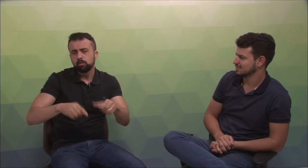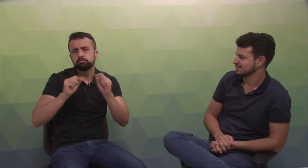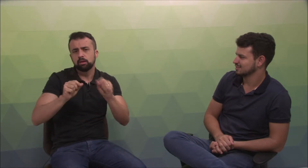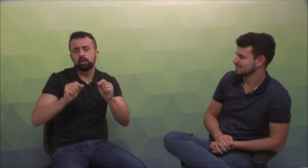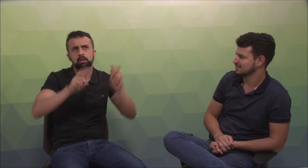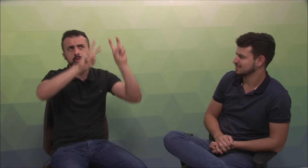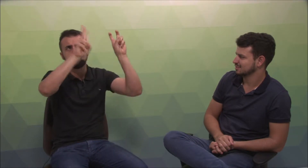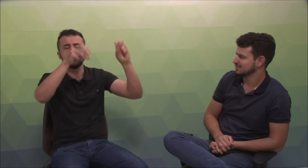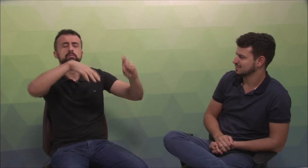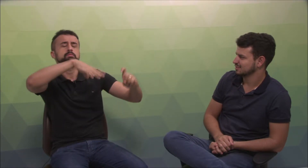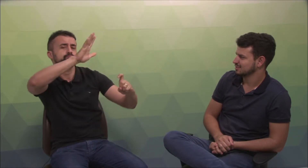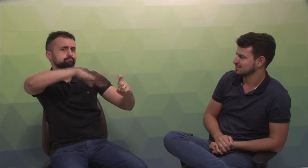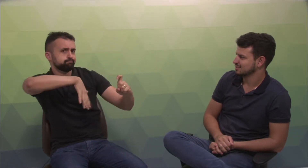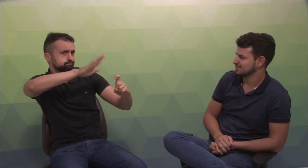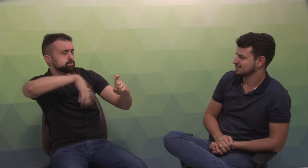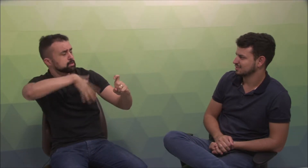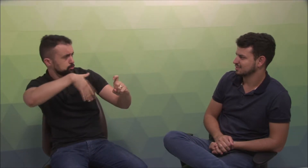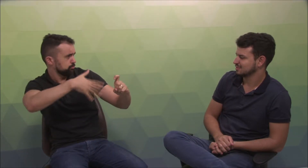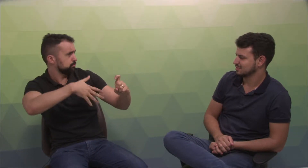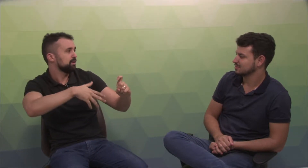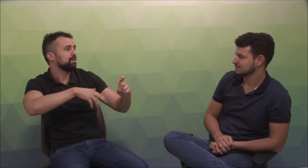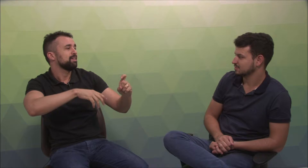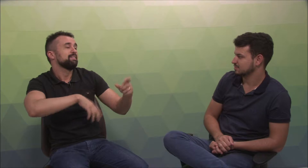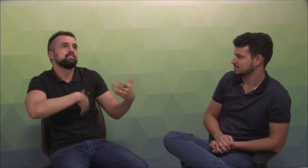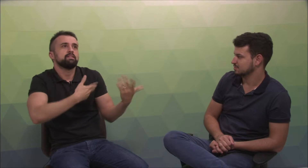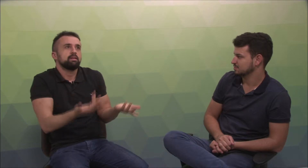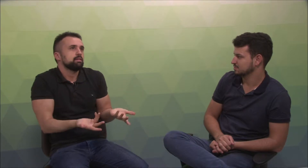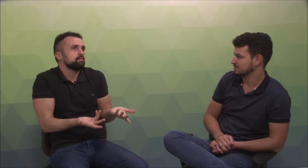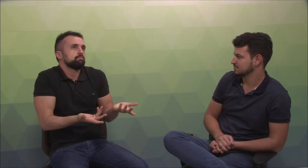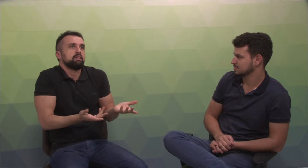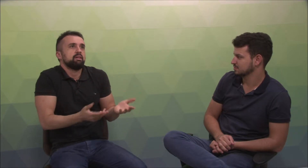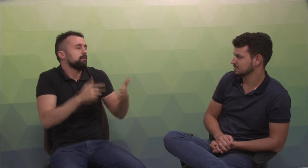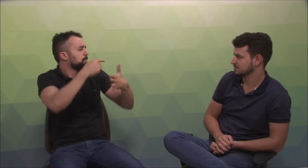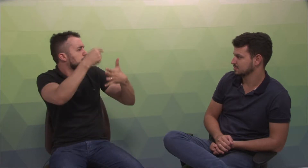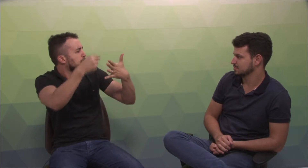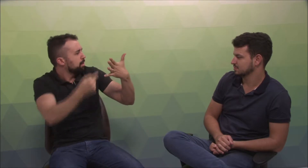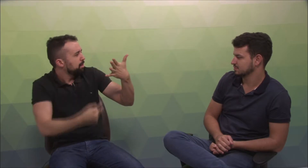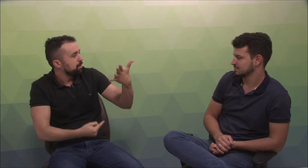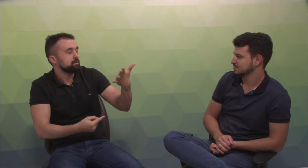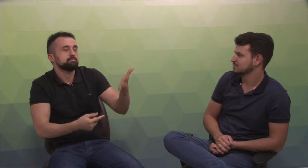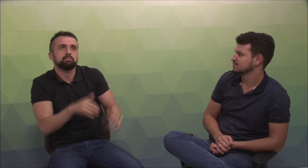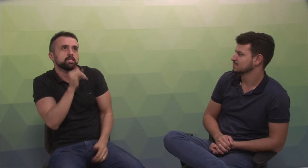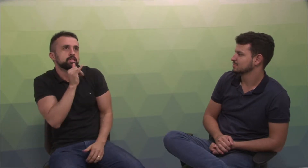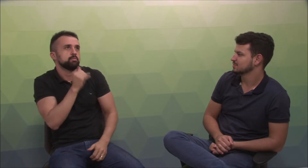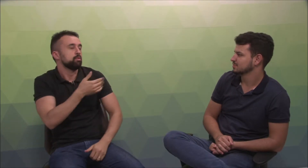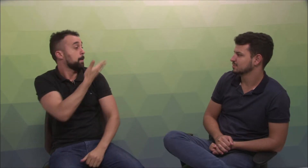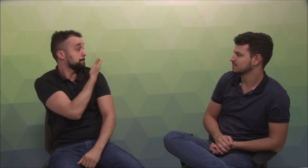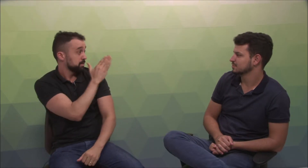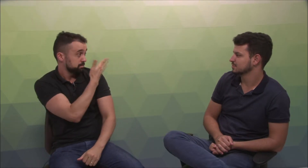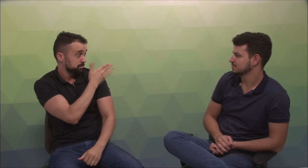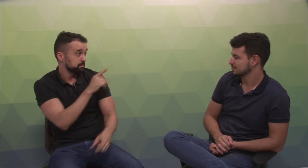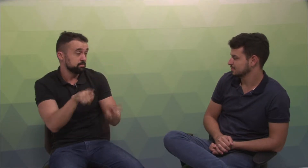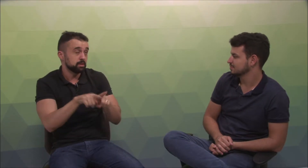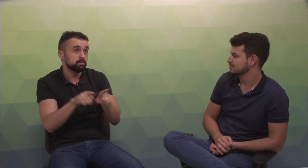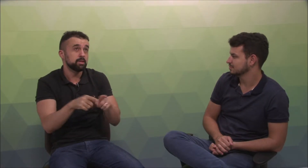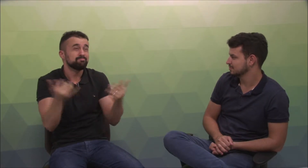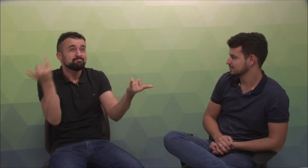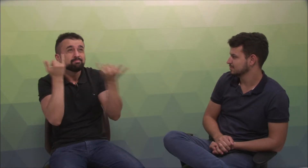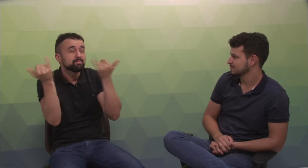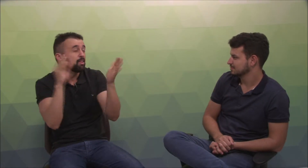É importante explicar que os mitos são produzidos por vários motivos, como, por exemplo, preconceito,